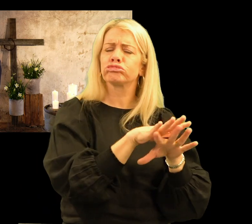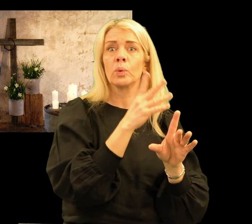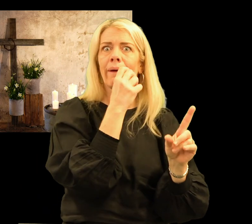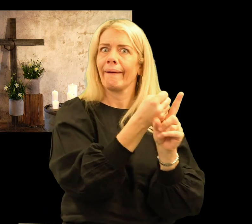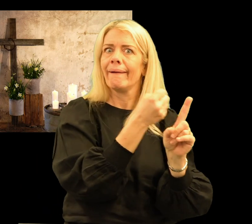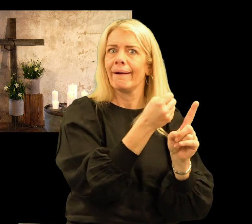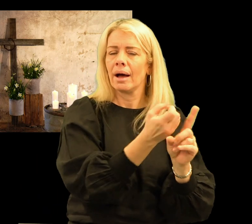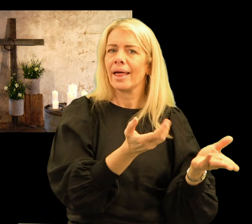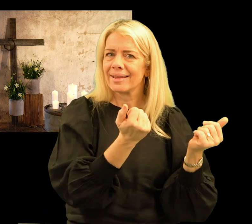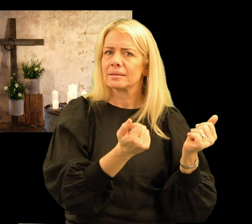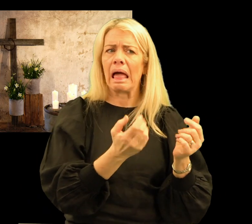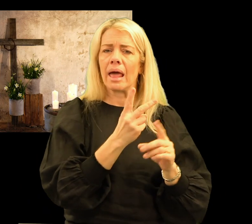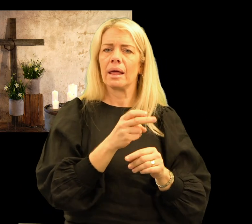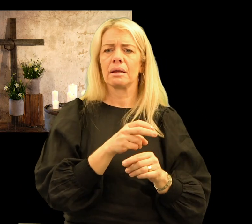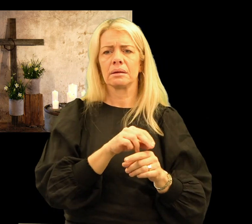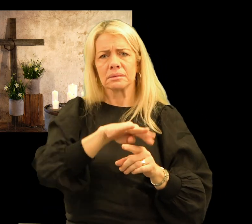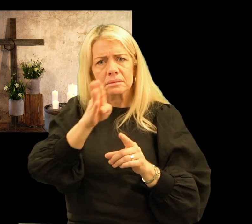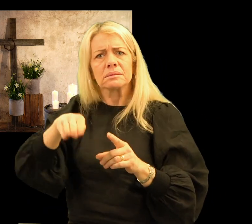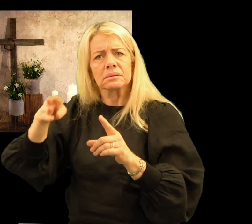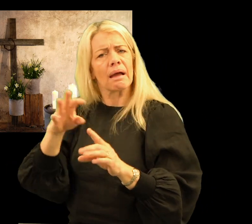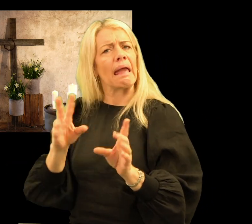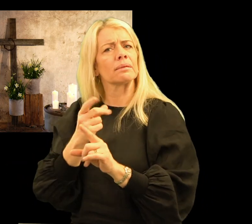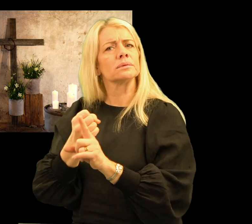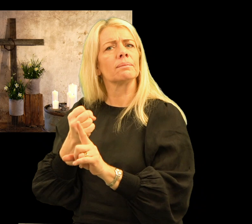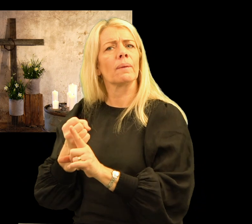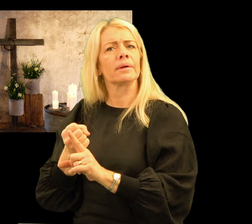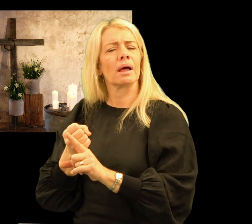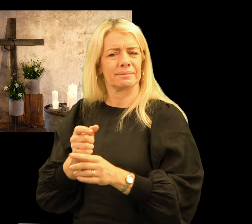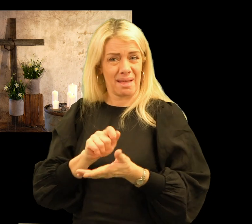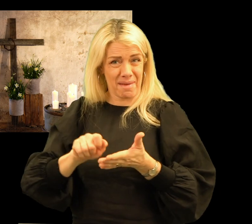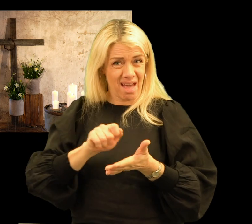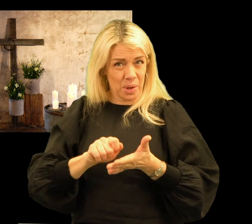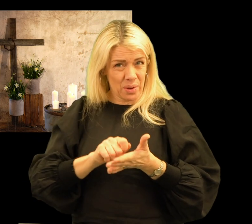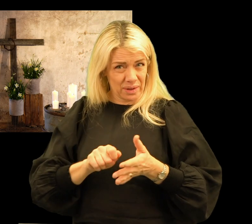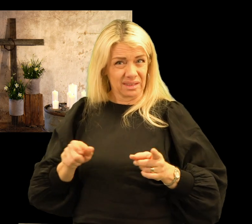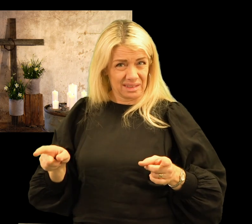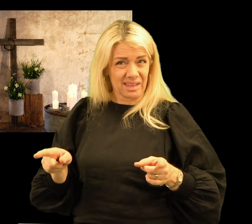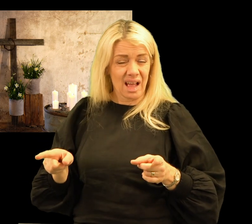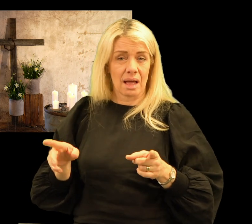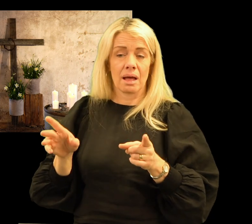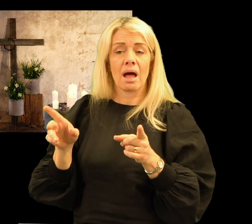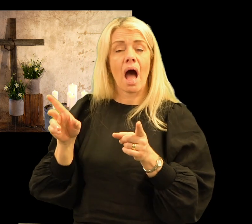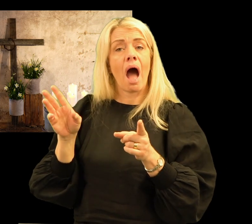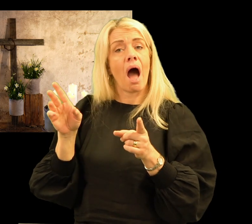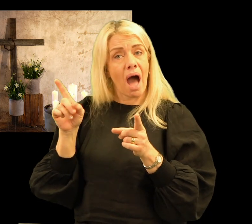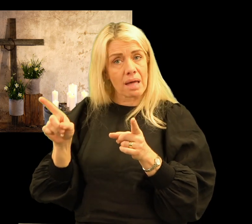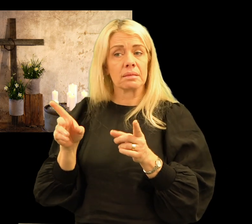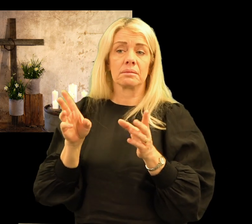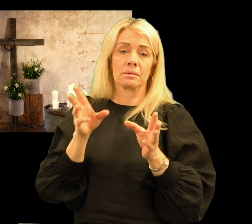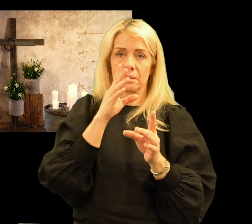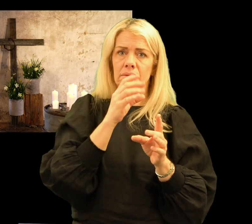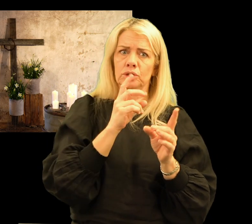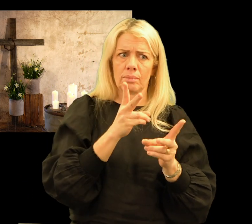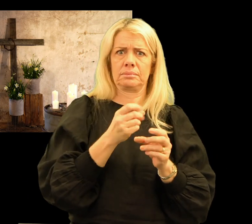supporter. Paulus som skrev den här texten som jag håller på att predika ifrån skulle verkligen kunna ha varit en medgångssupporter och